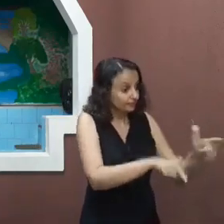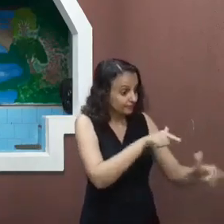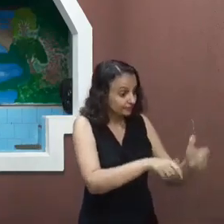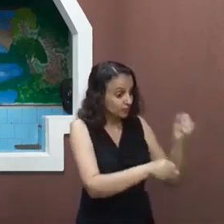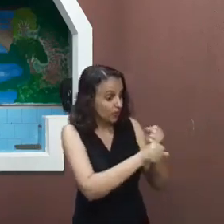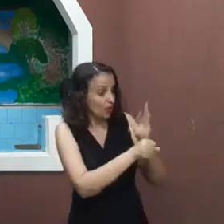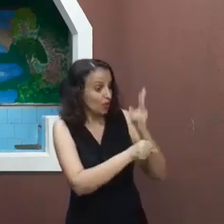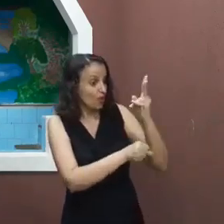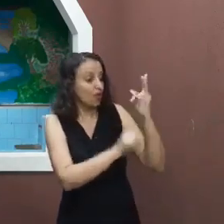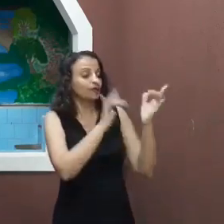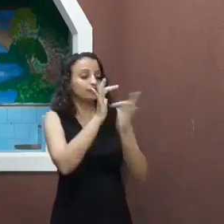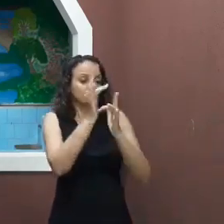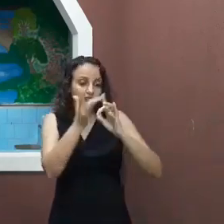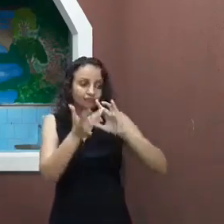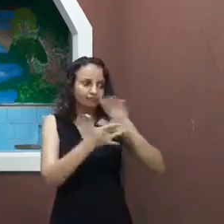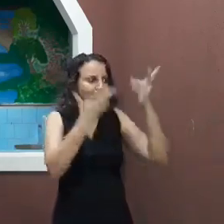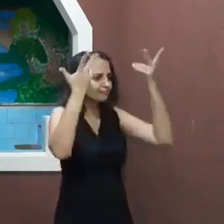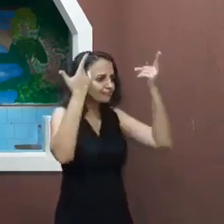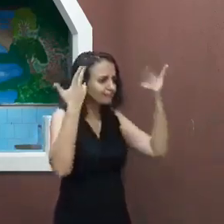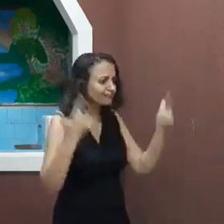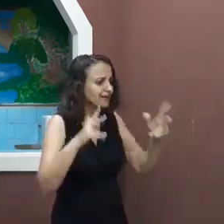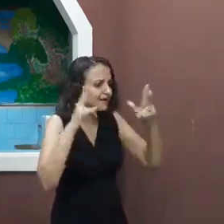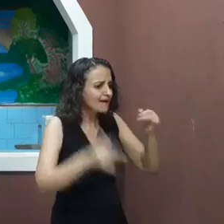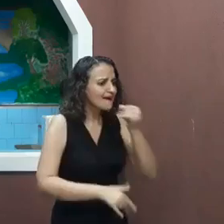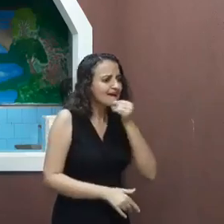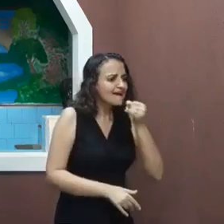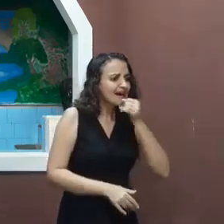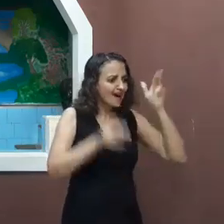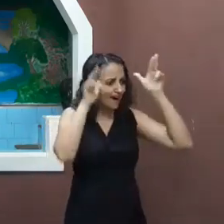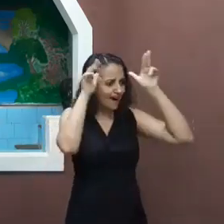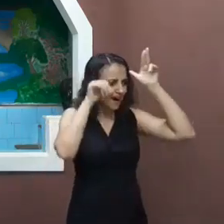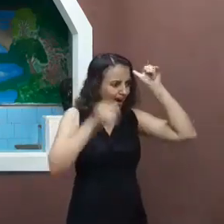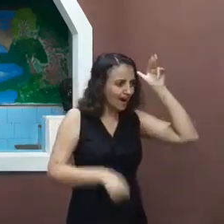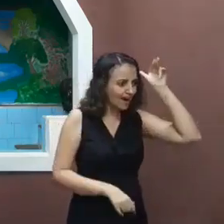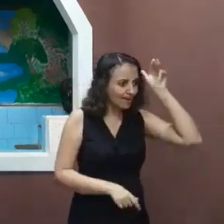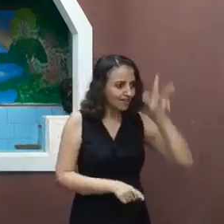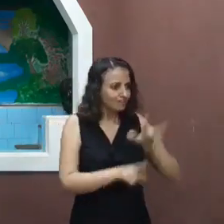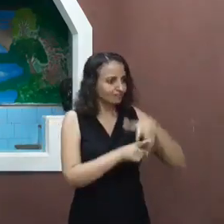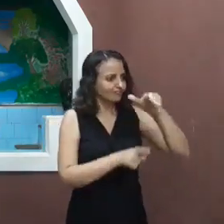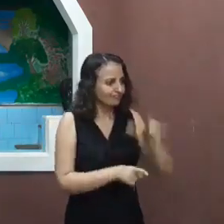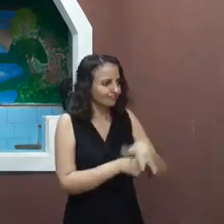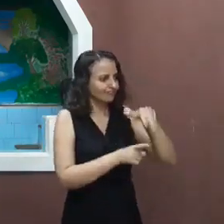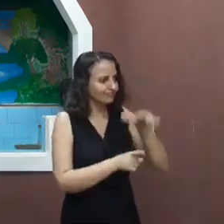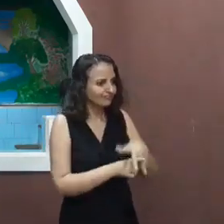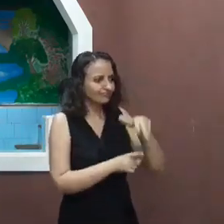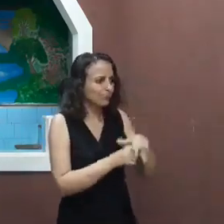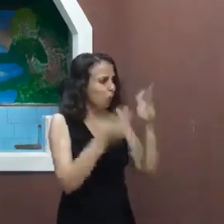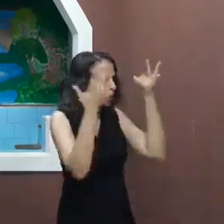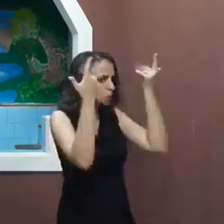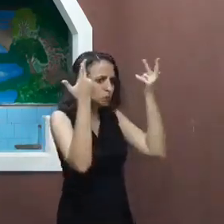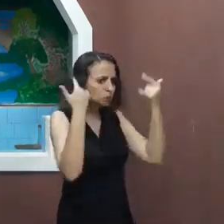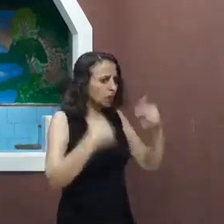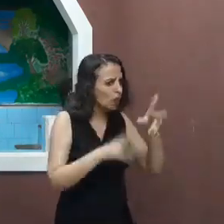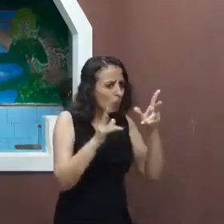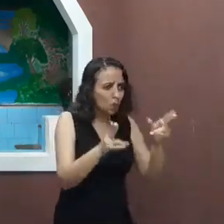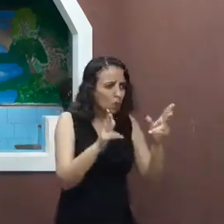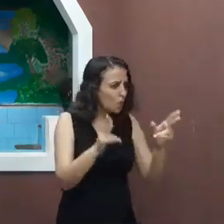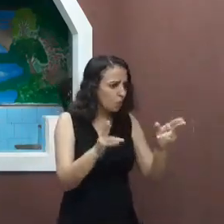É natural. Como é natural o cavalo galopar, como é natural o pássaro